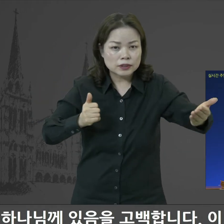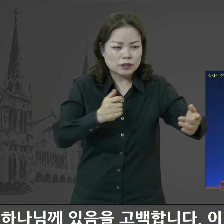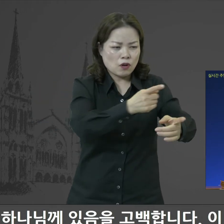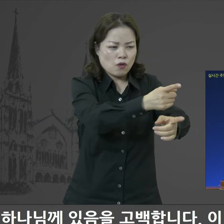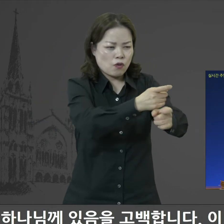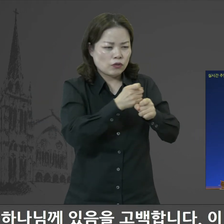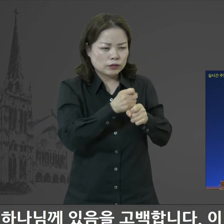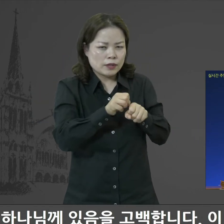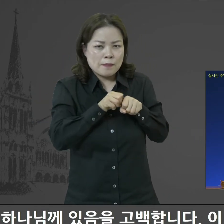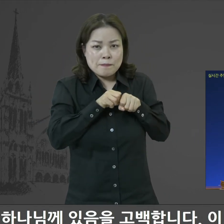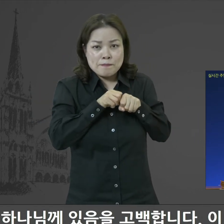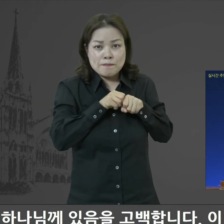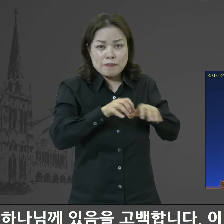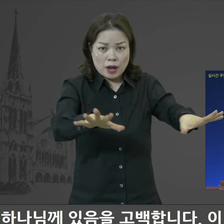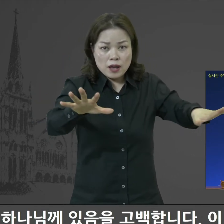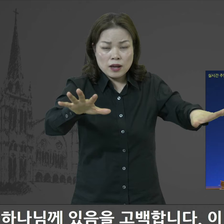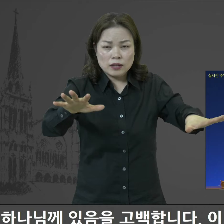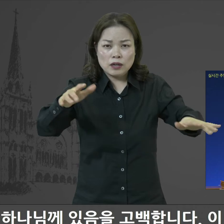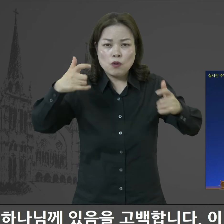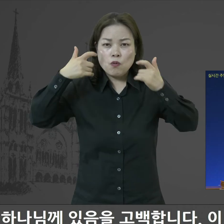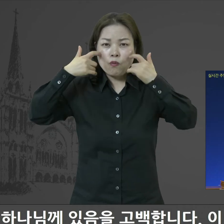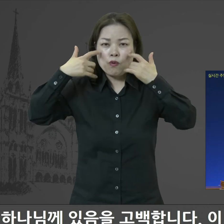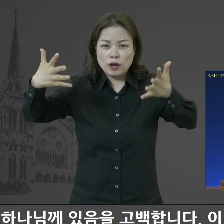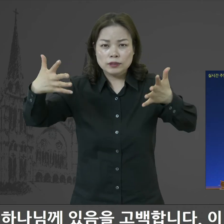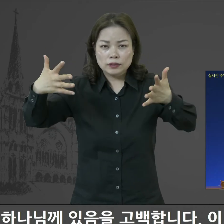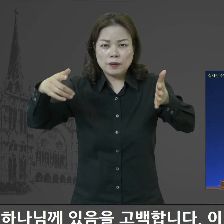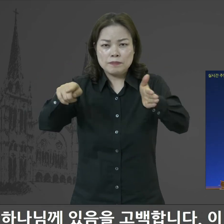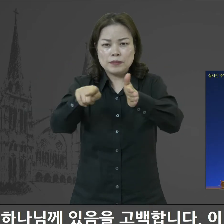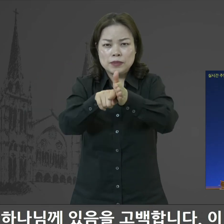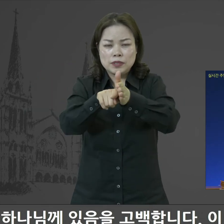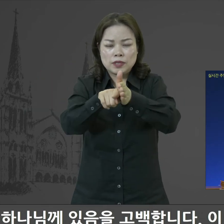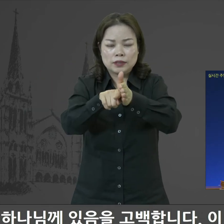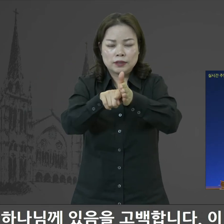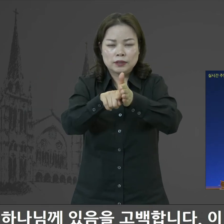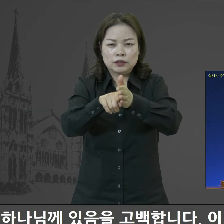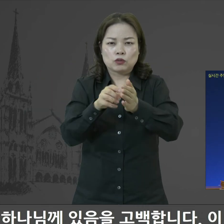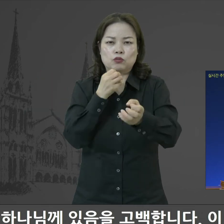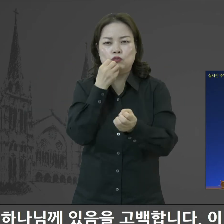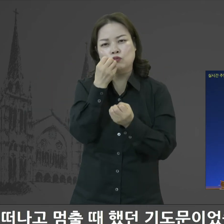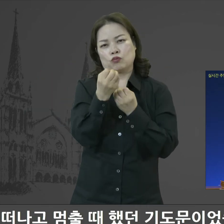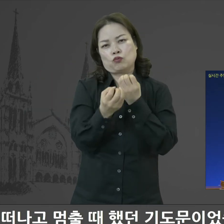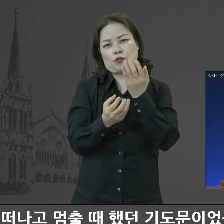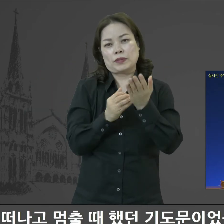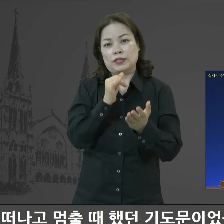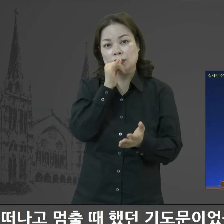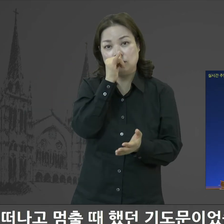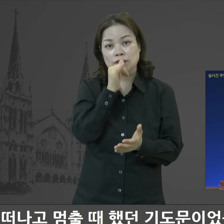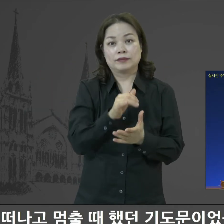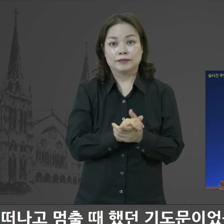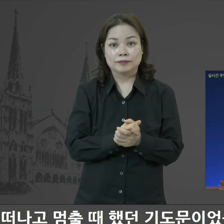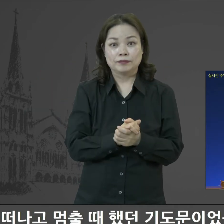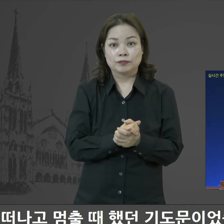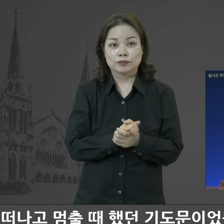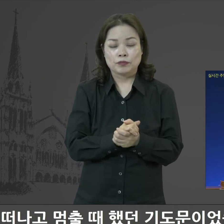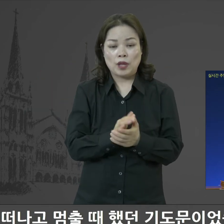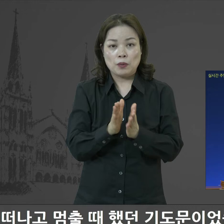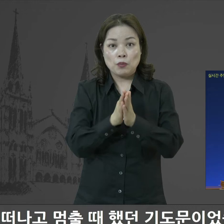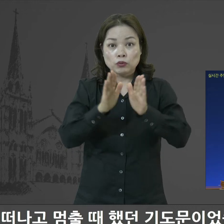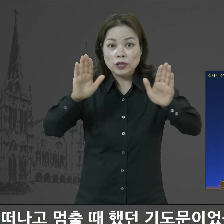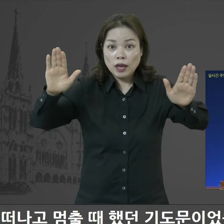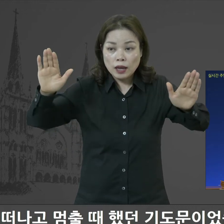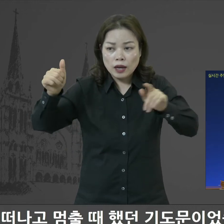대적들을 흩어주실 것이라는 확고한 믿음과 신뢰의 고백이 담겨 있는 것이죠. 먼저